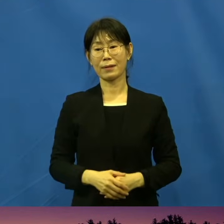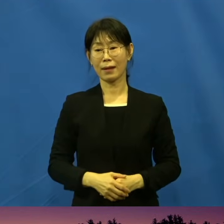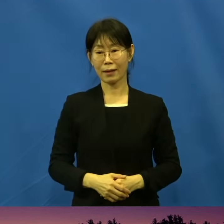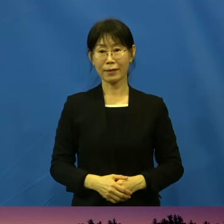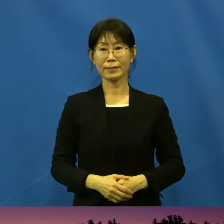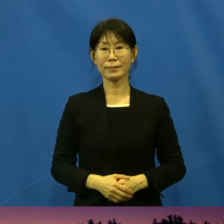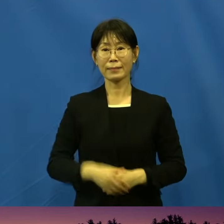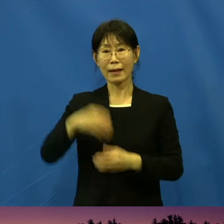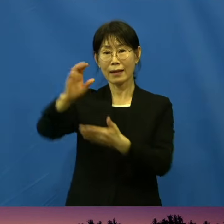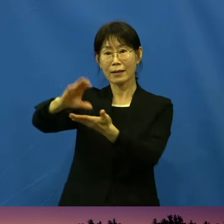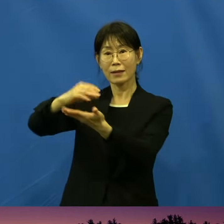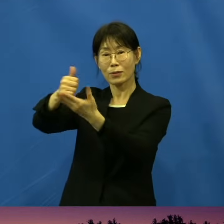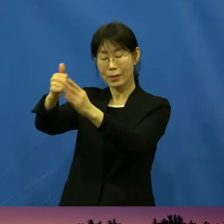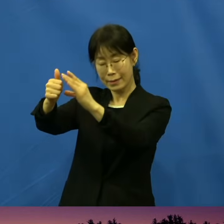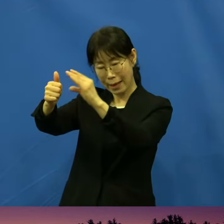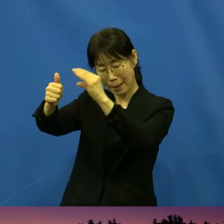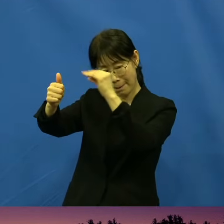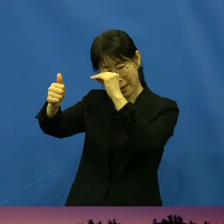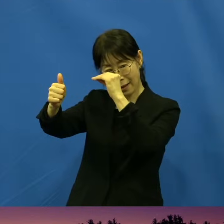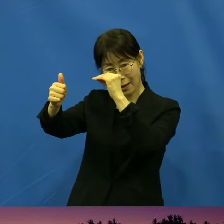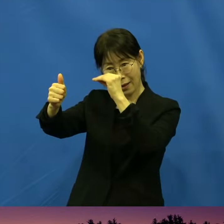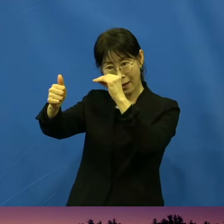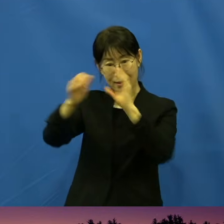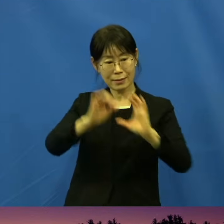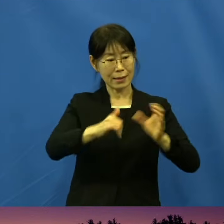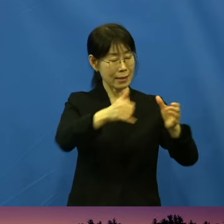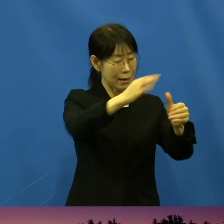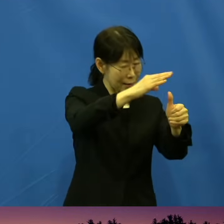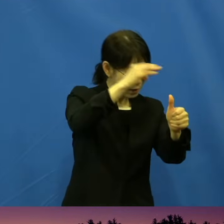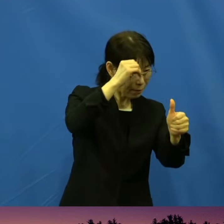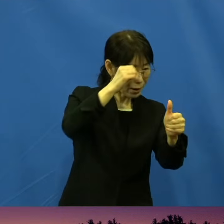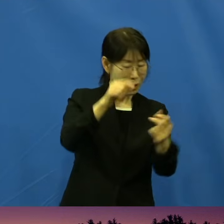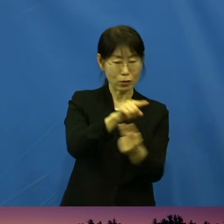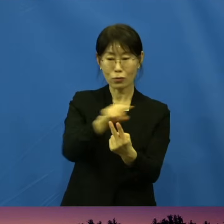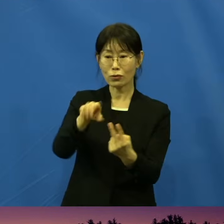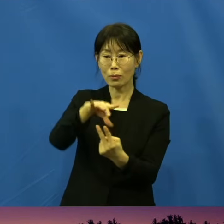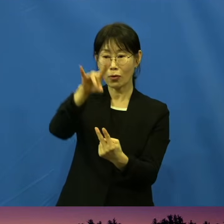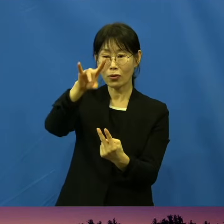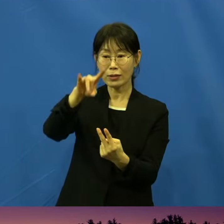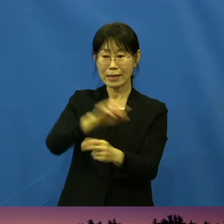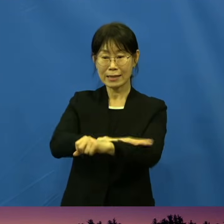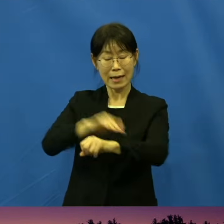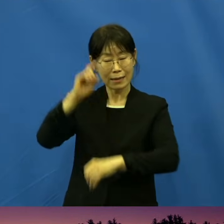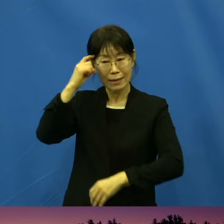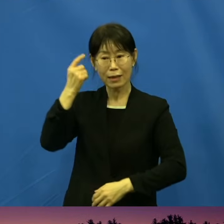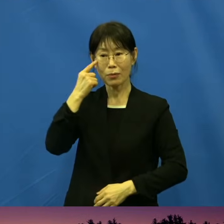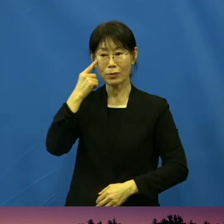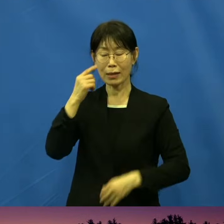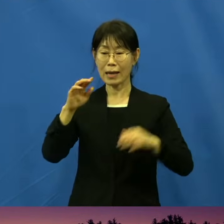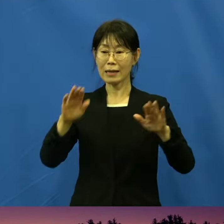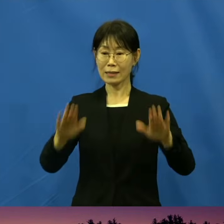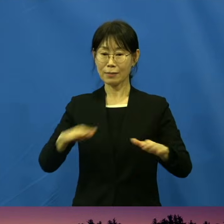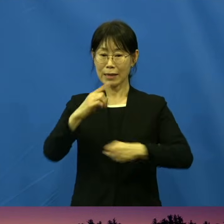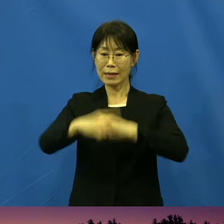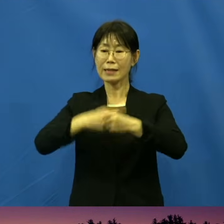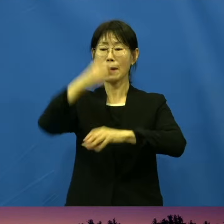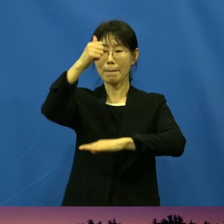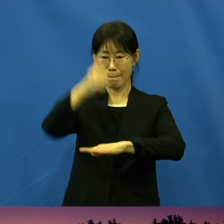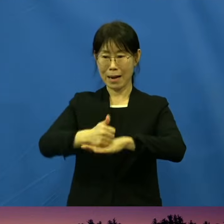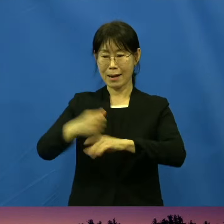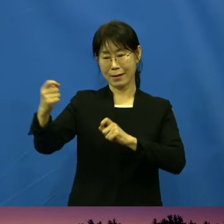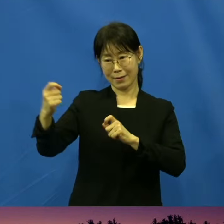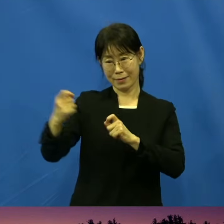그리스도를 닮아가고 있는가? 아니면 내가 세상을 닮아가고 있는가? 여러분, 이제 연말이 됐어요, 그죠? 이 한 해 동안 열심히